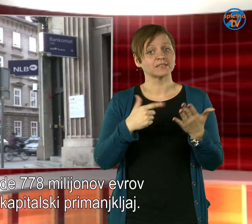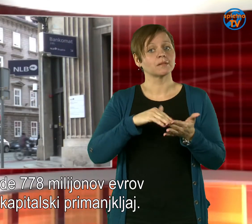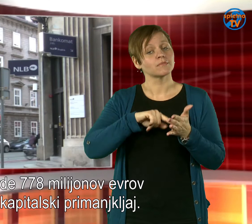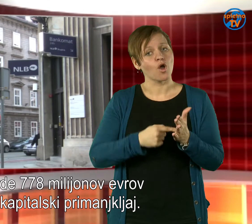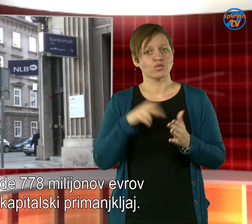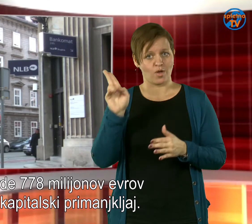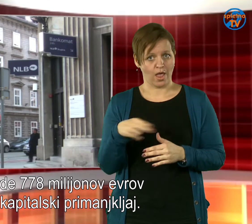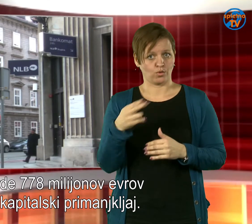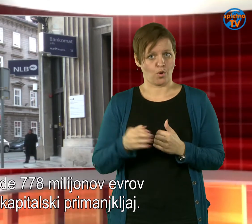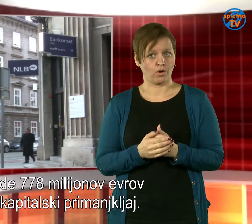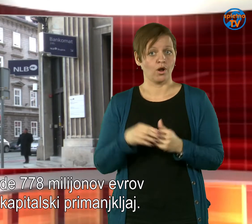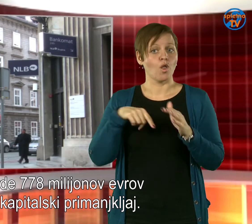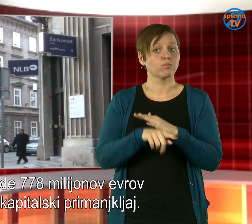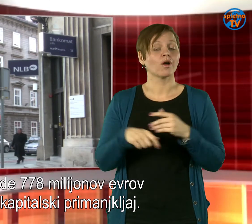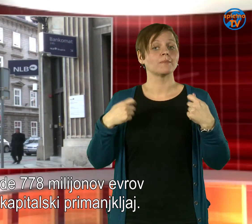primanjkljaj.